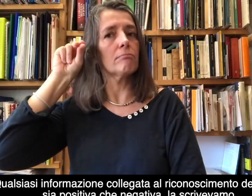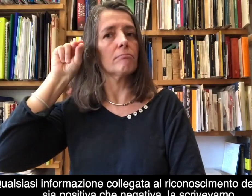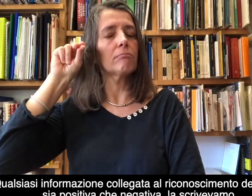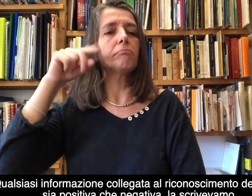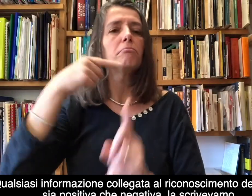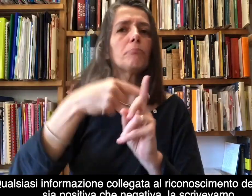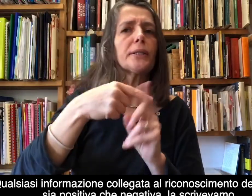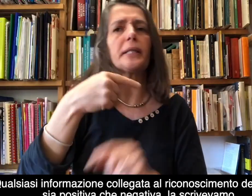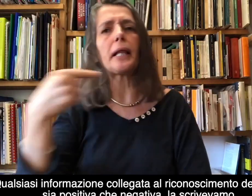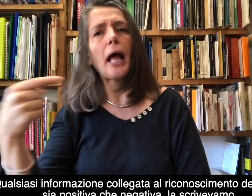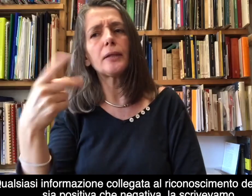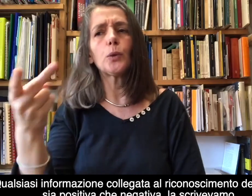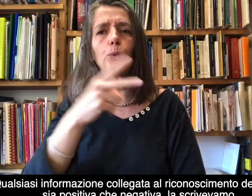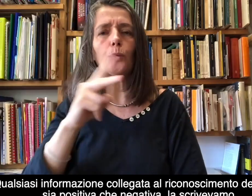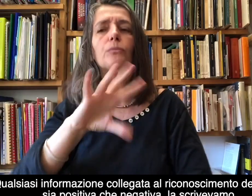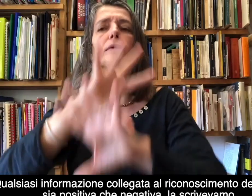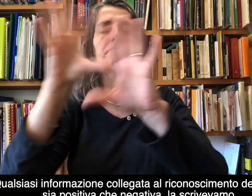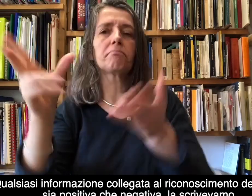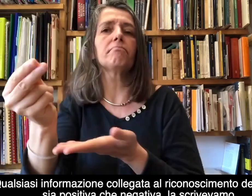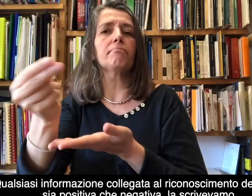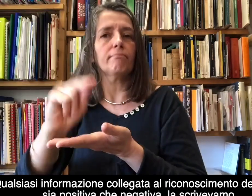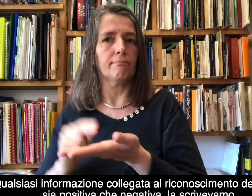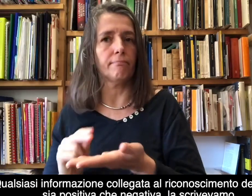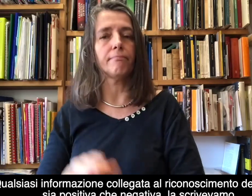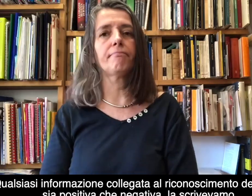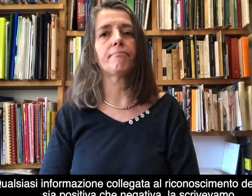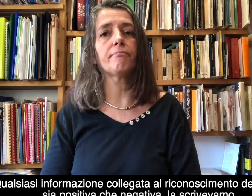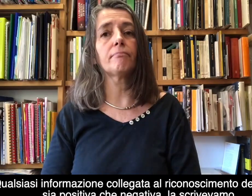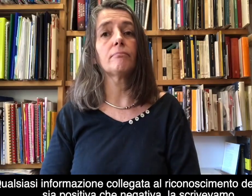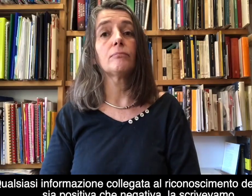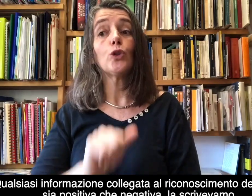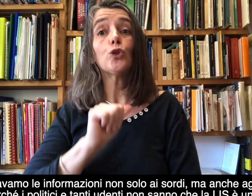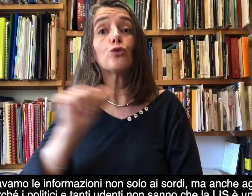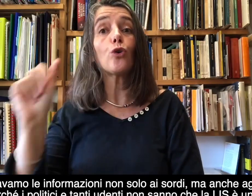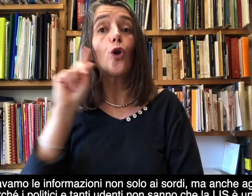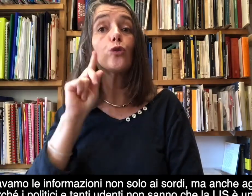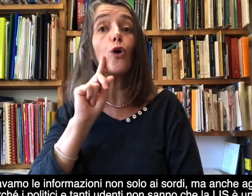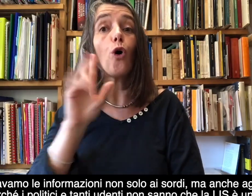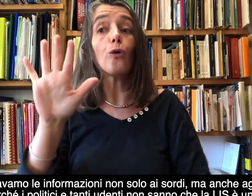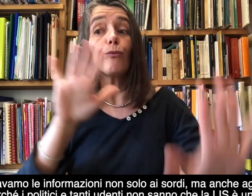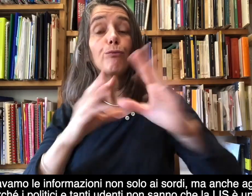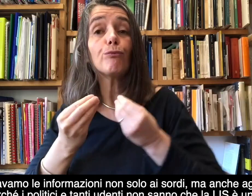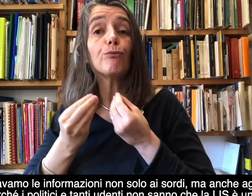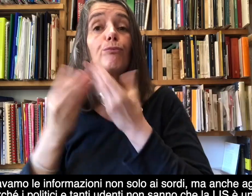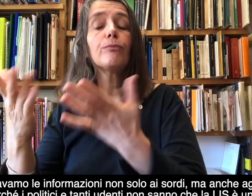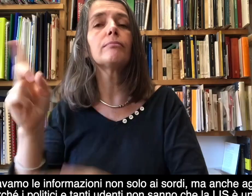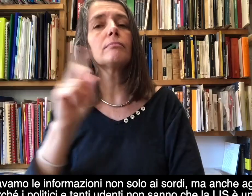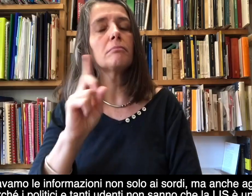lis sia positiva che negativa noi la scrivevamo stavamo le informazioni e non